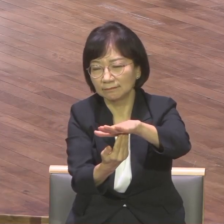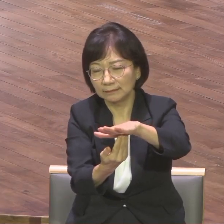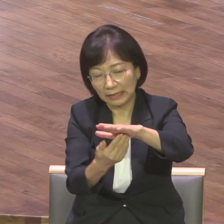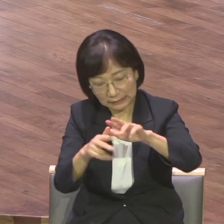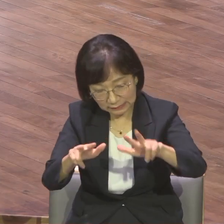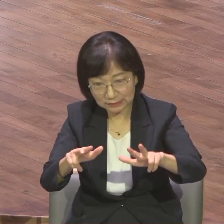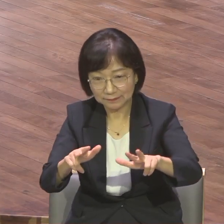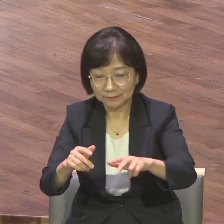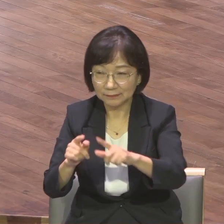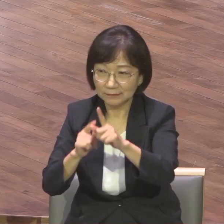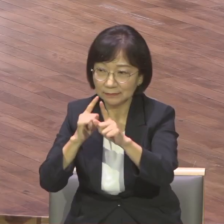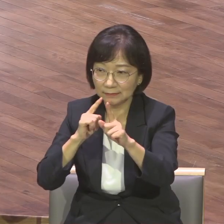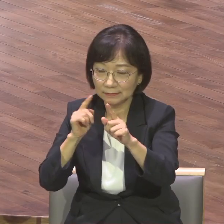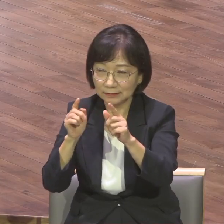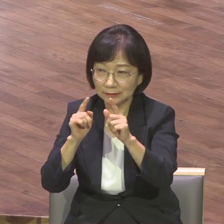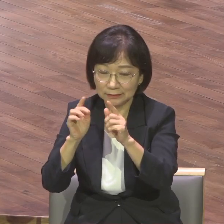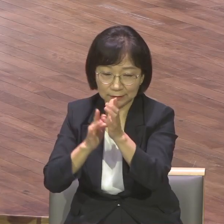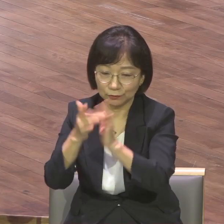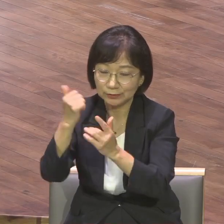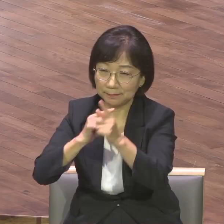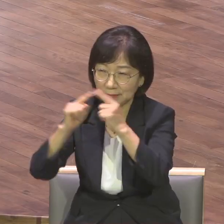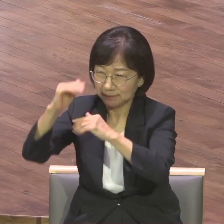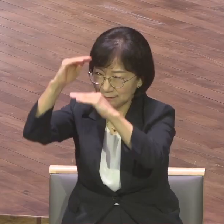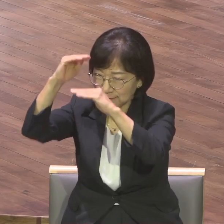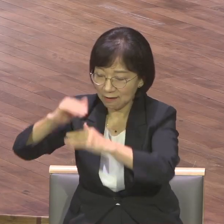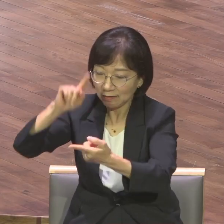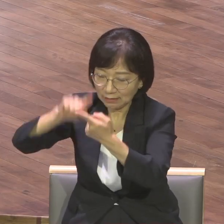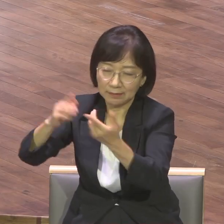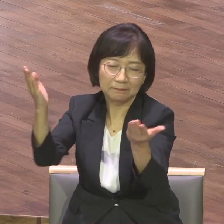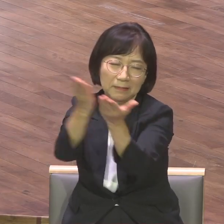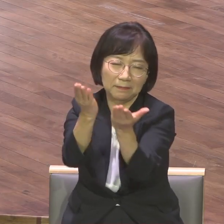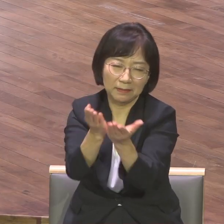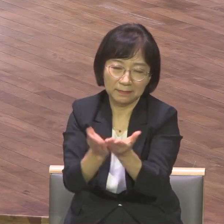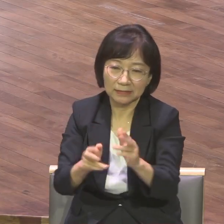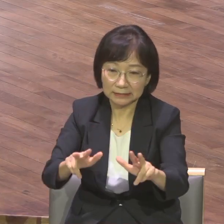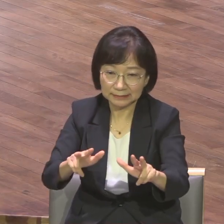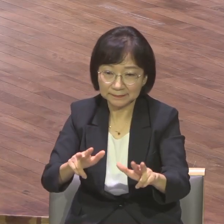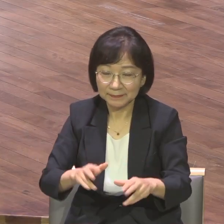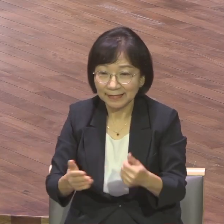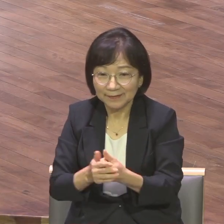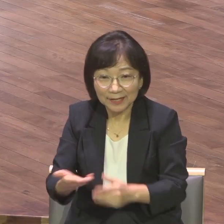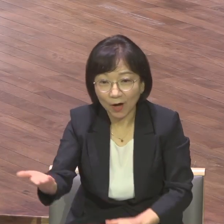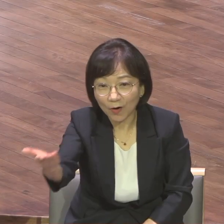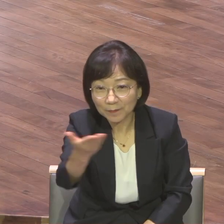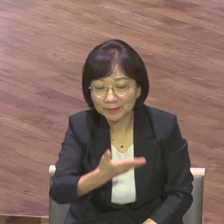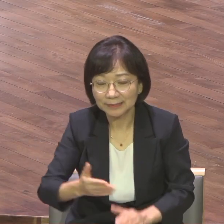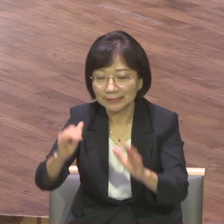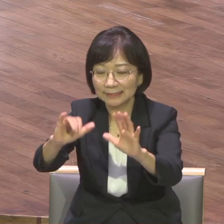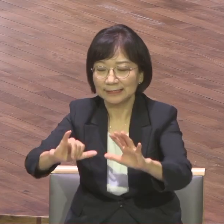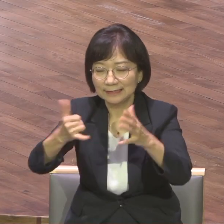진행되고 있습니다. 우리 예원 가족들은 마지막 때를 준비하는 지혜가 있기를 바랍니다.